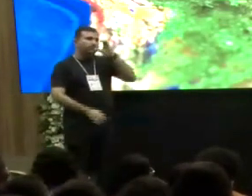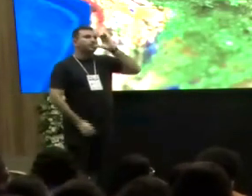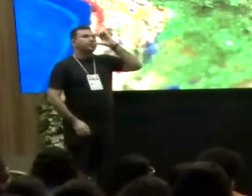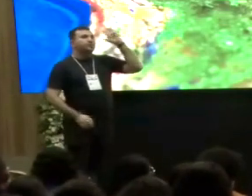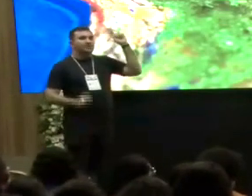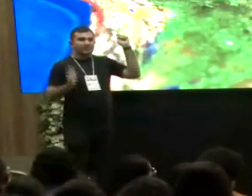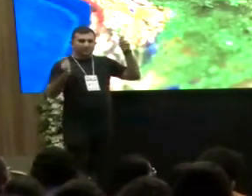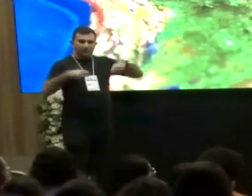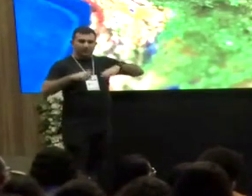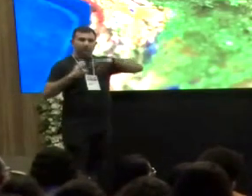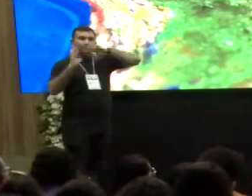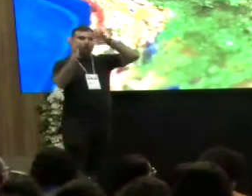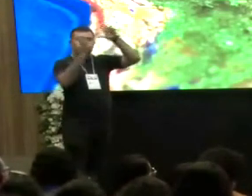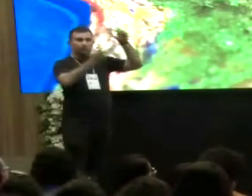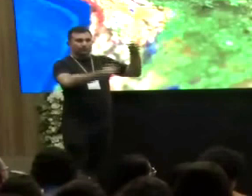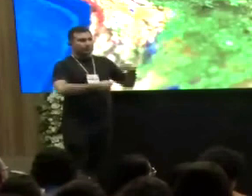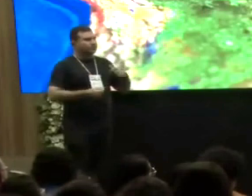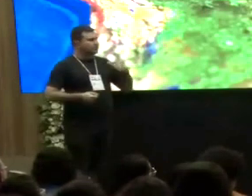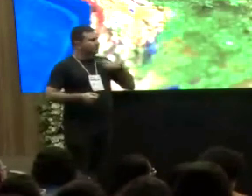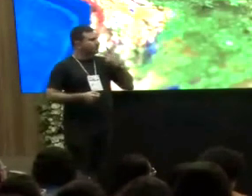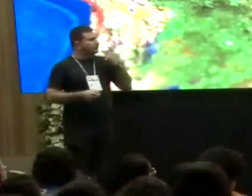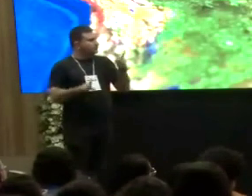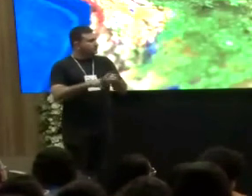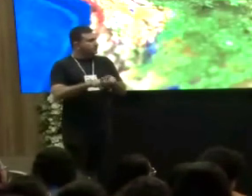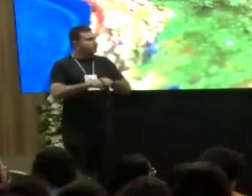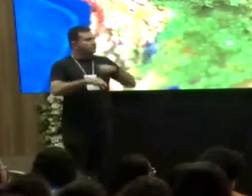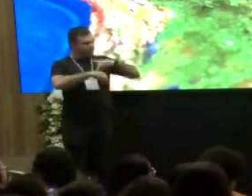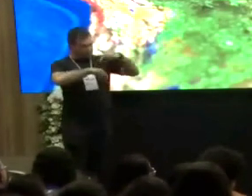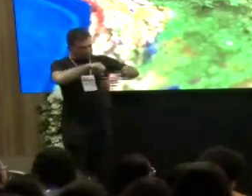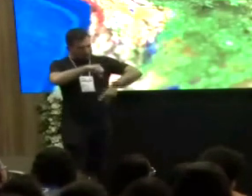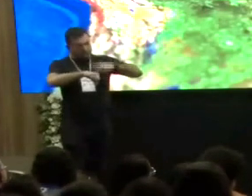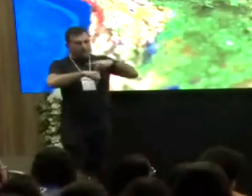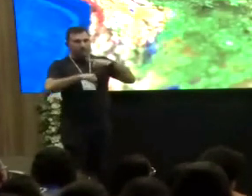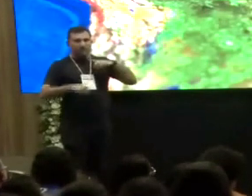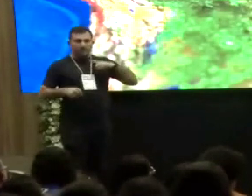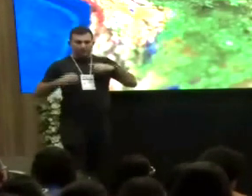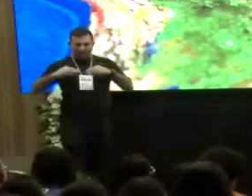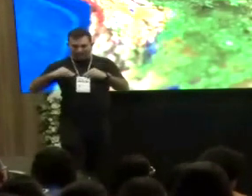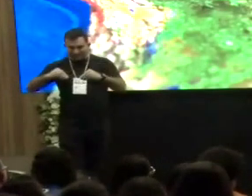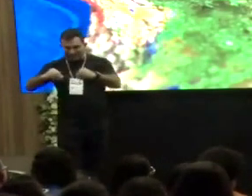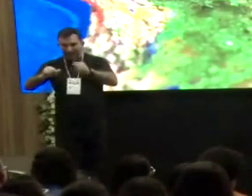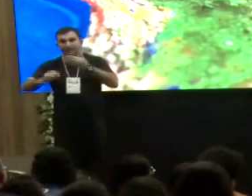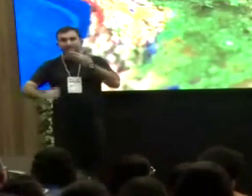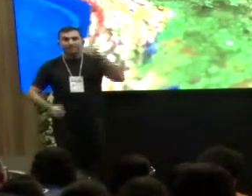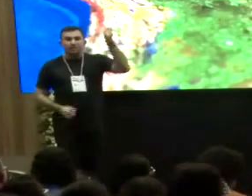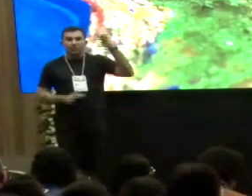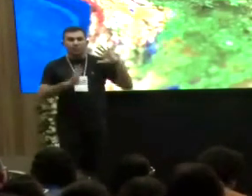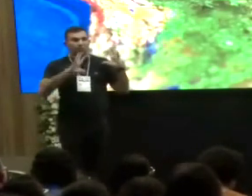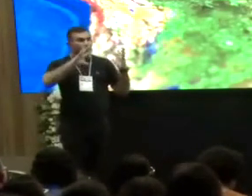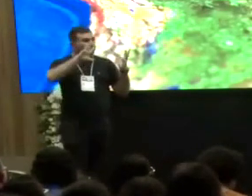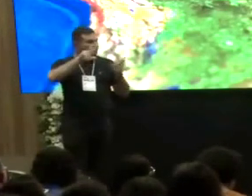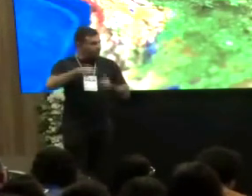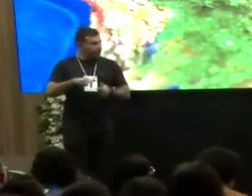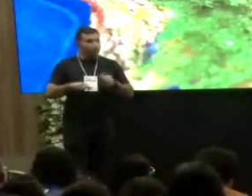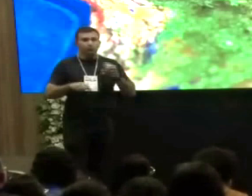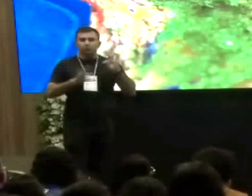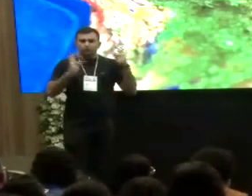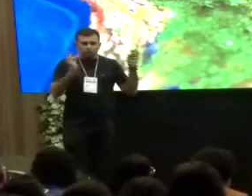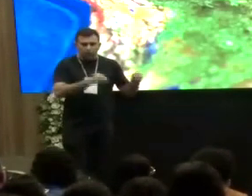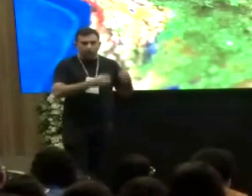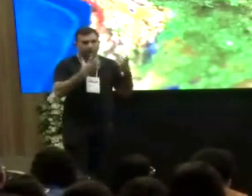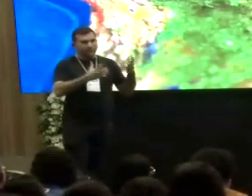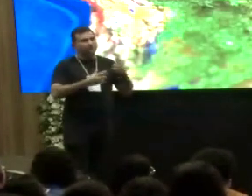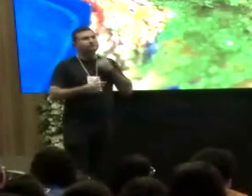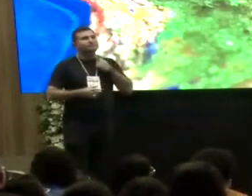falando do país que tem o melhor solo do planeta. Em se plantando tudo dá.